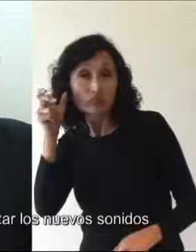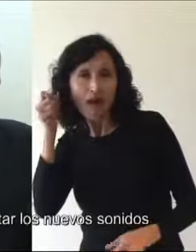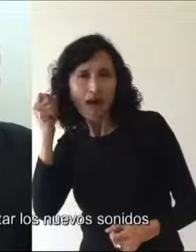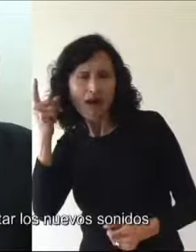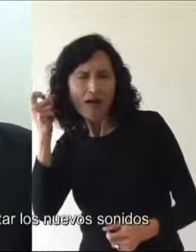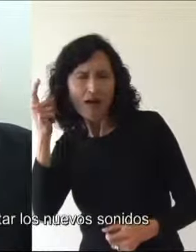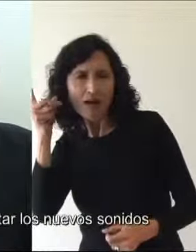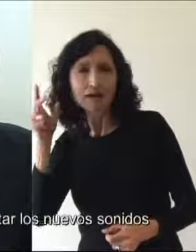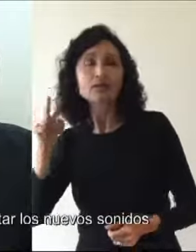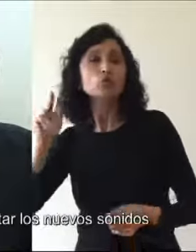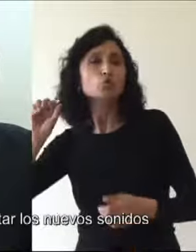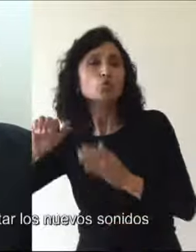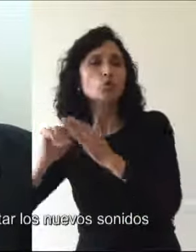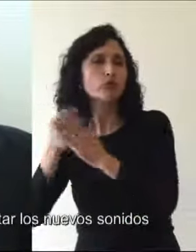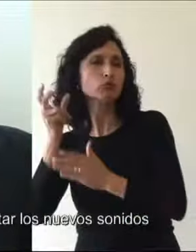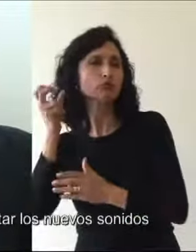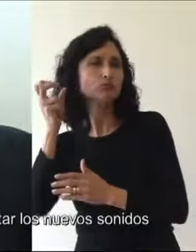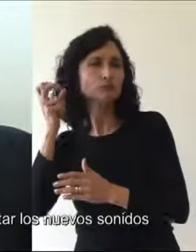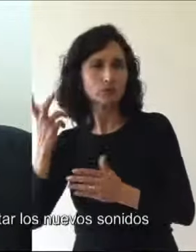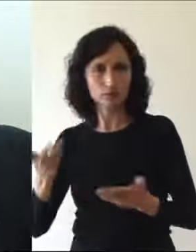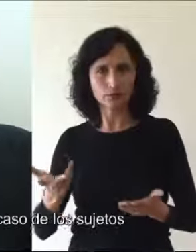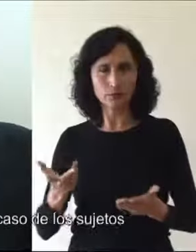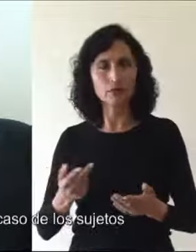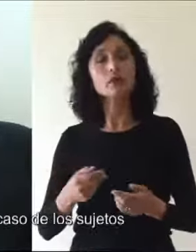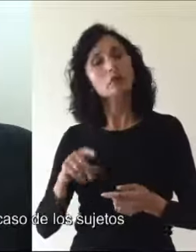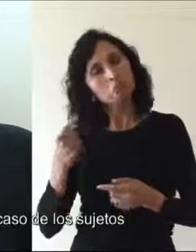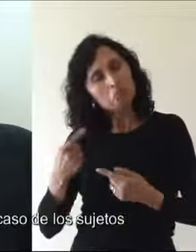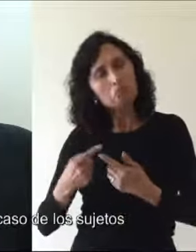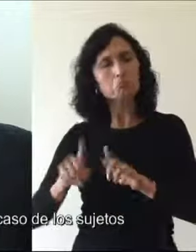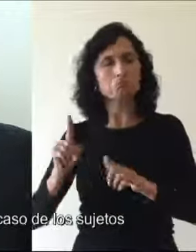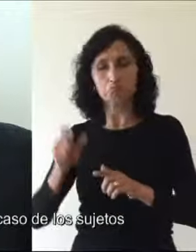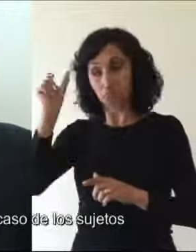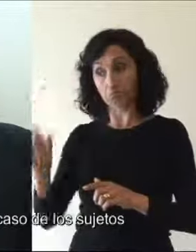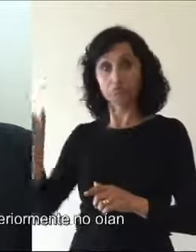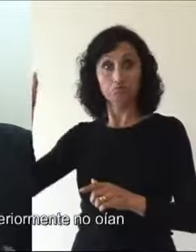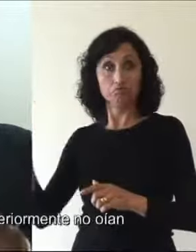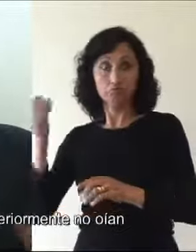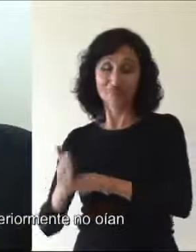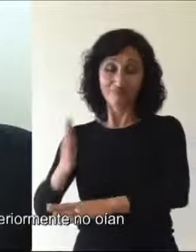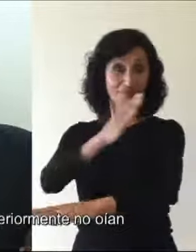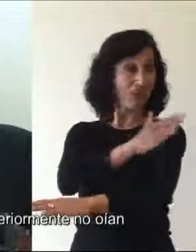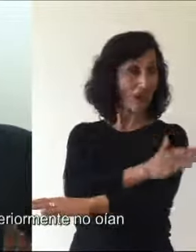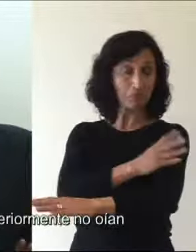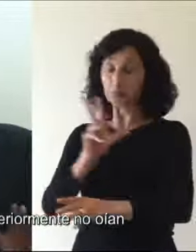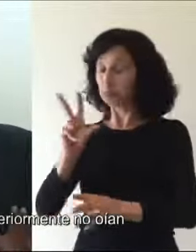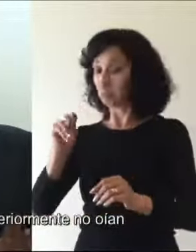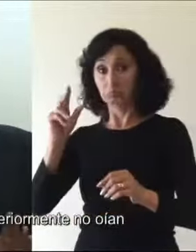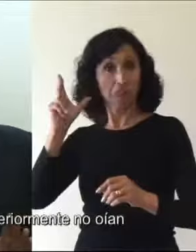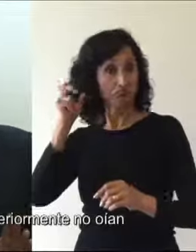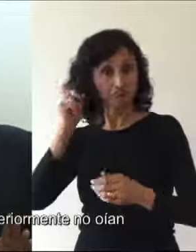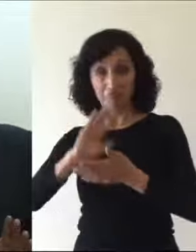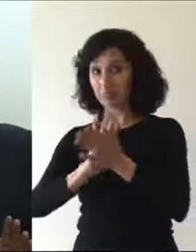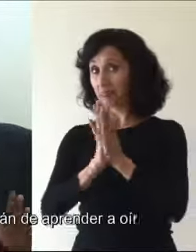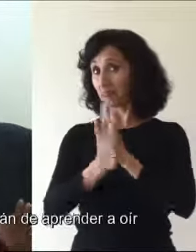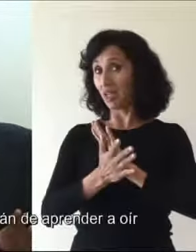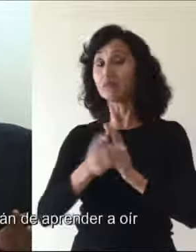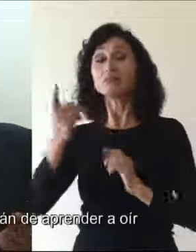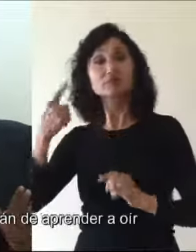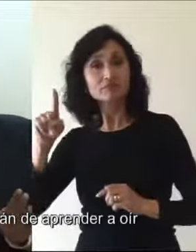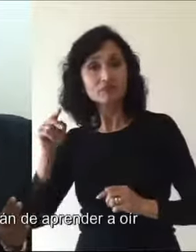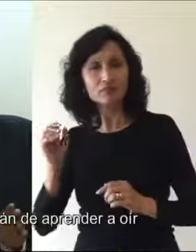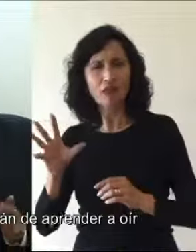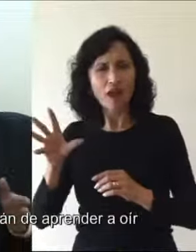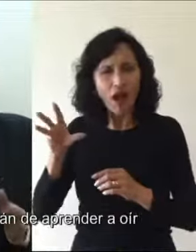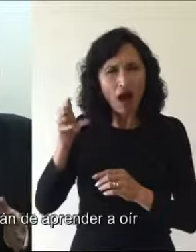y a interpretar los nuevos sonidos. Y en el caso de los sujetos que anteriormente no oían,